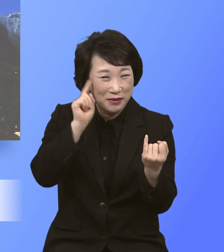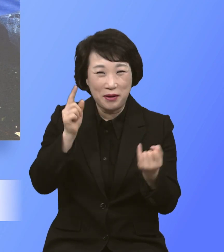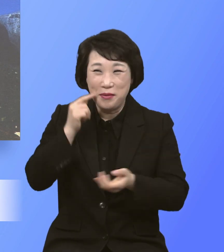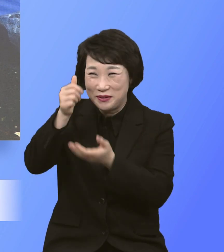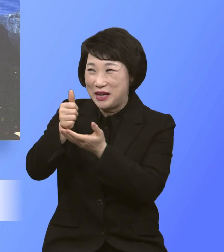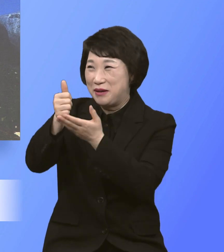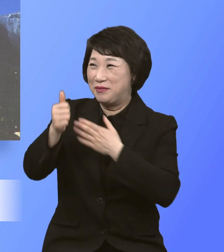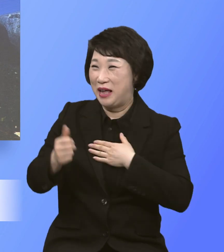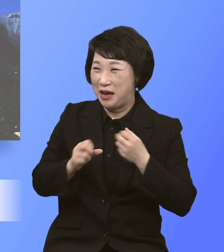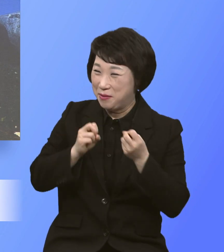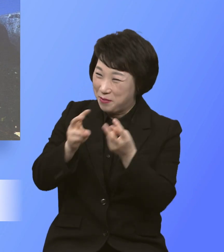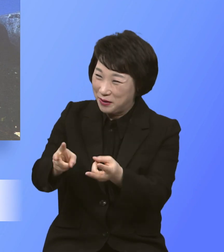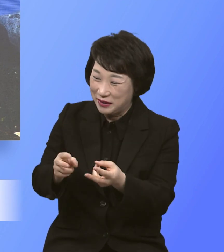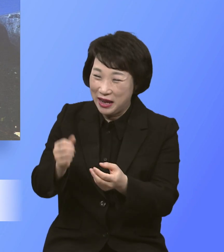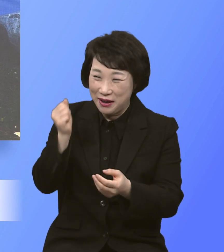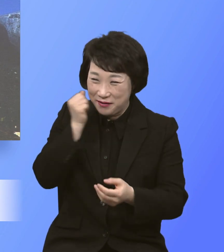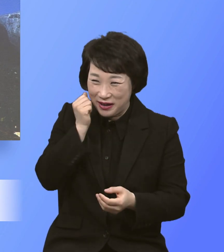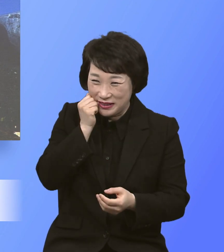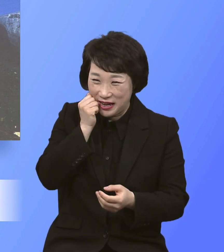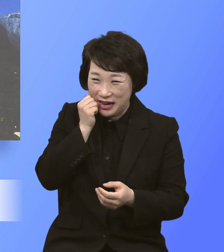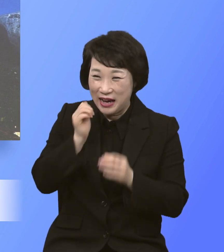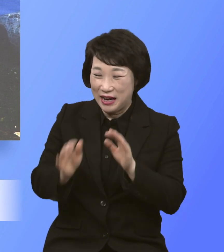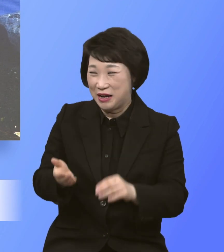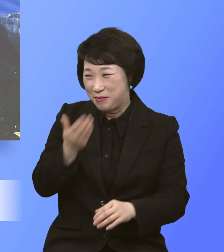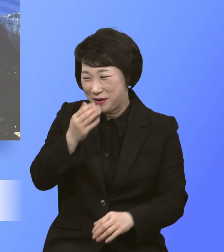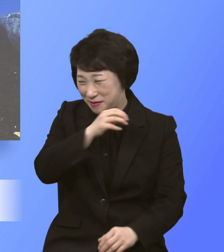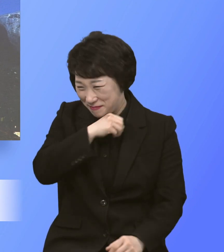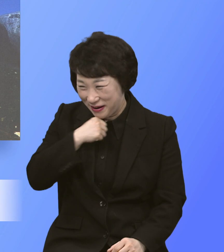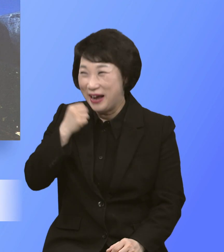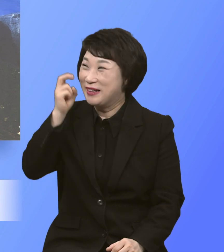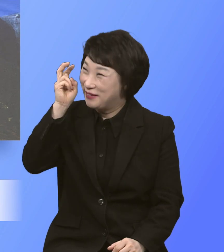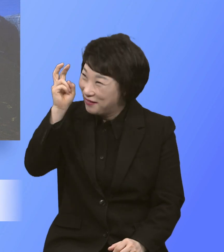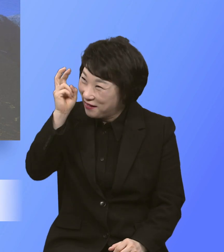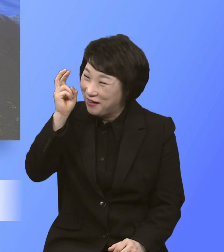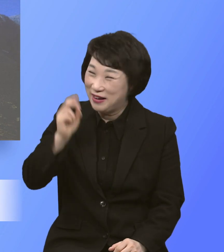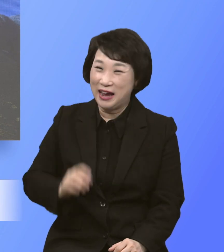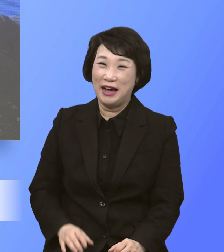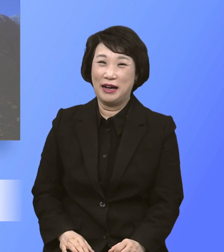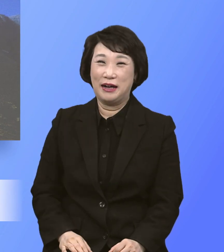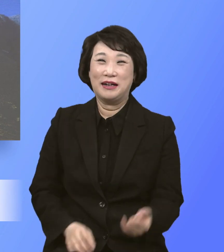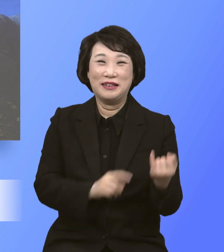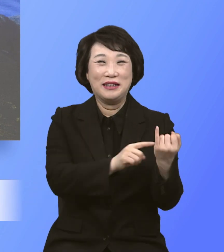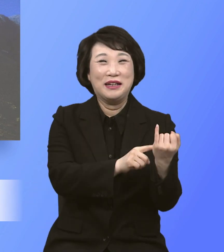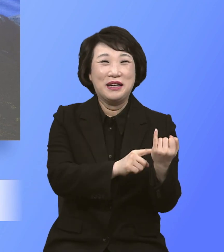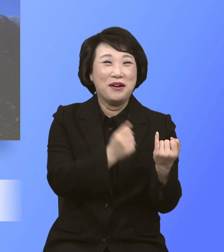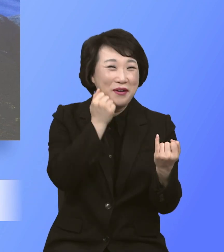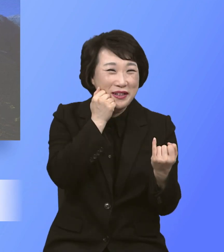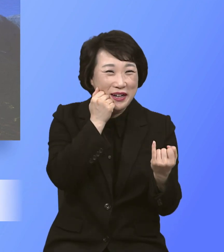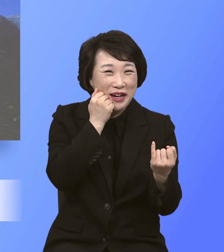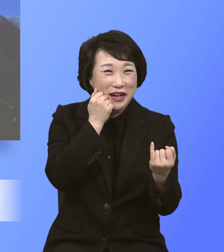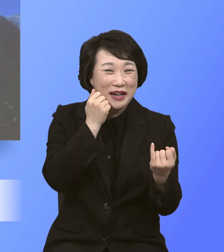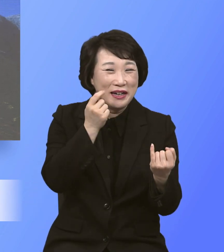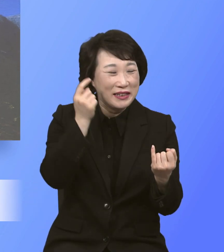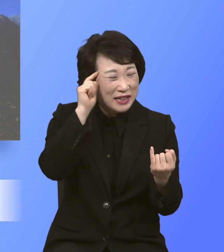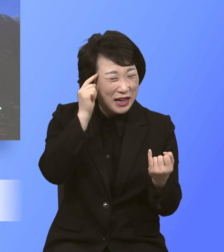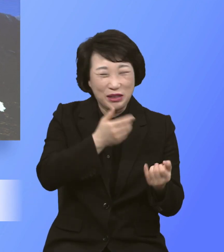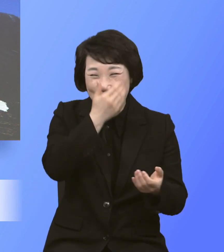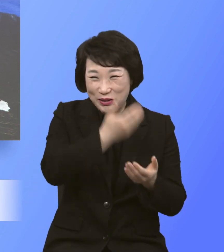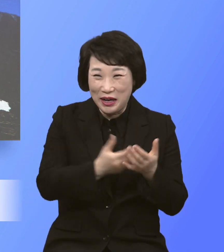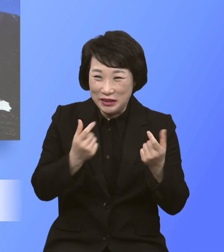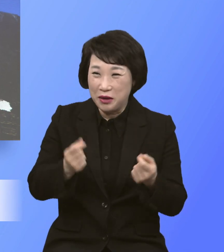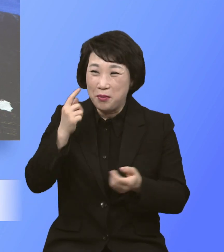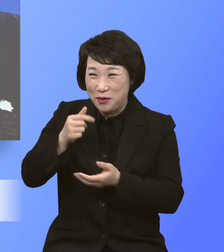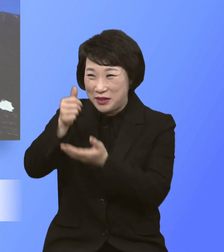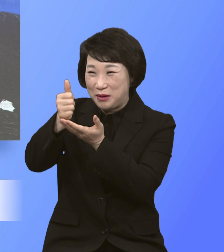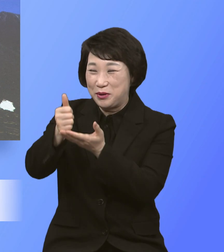목사님께서 내가 보내는 과자를 맛있게 먹고 자기가 과자를 크게 여기듯이 목사님도